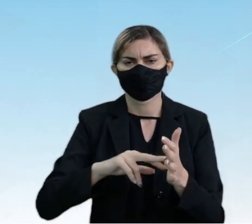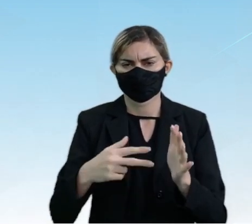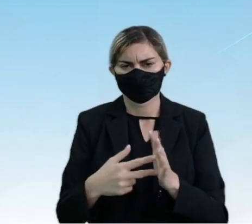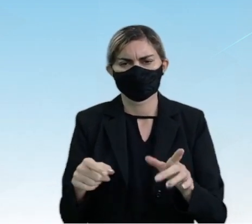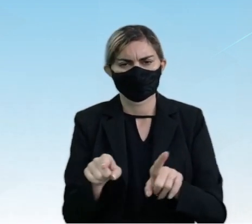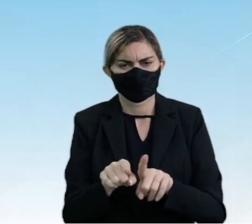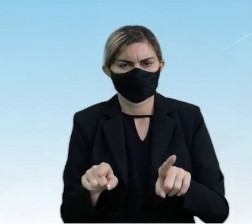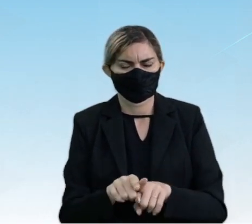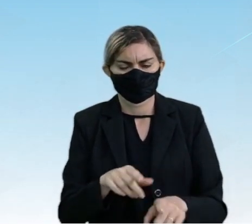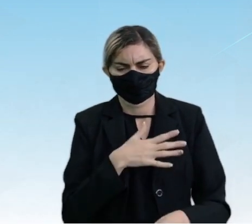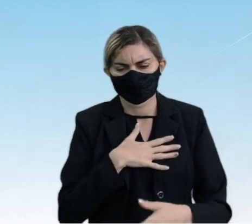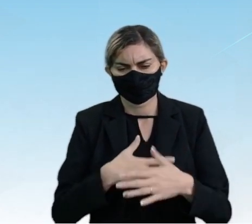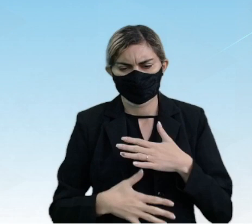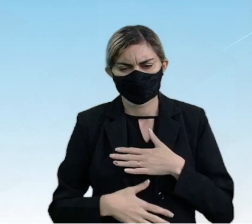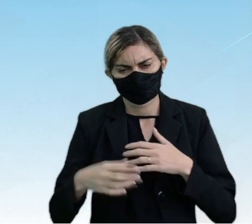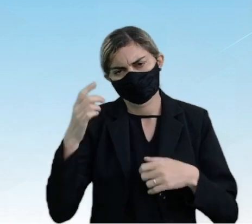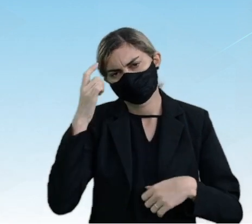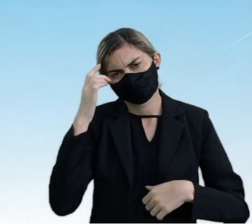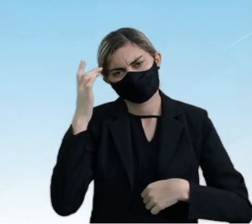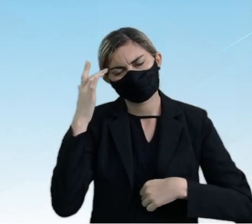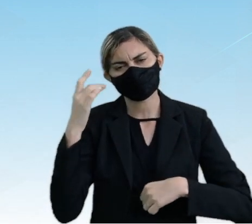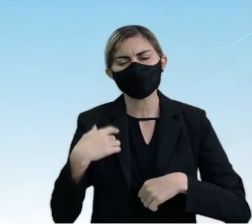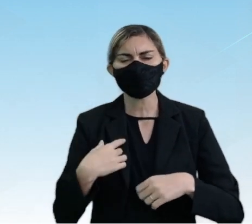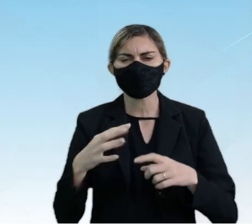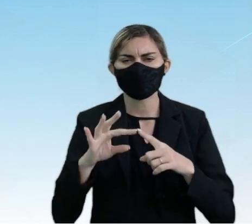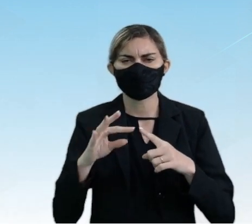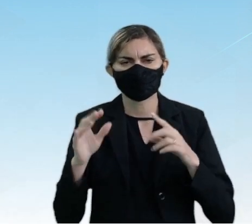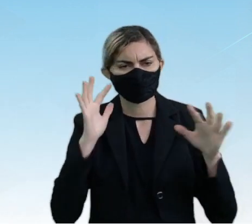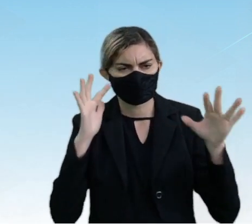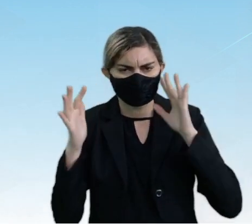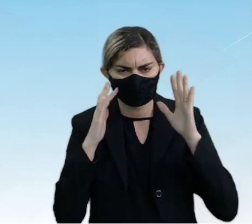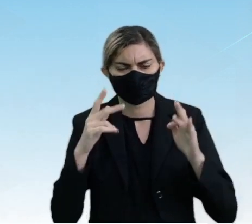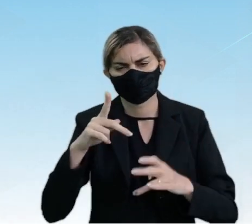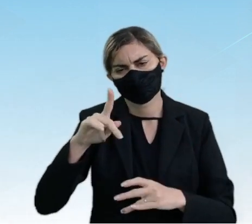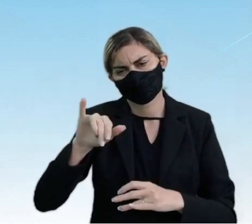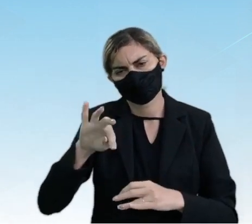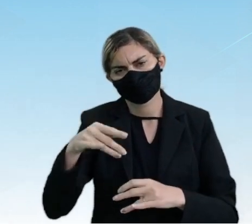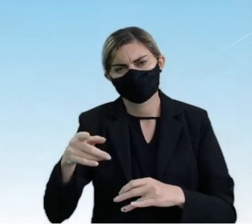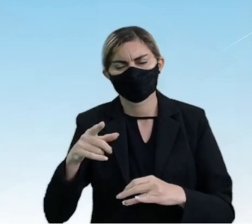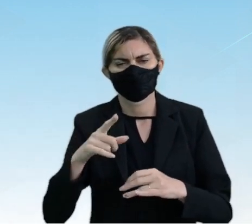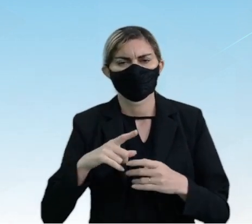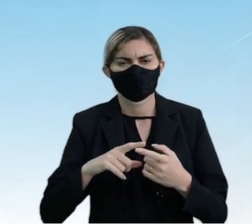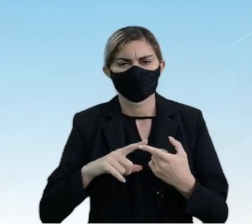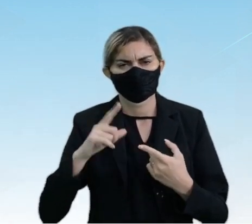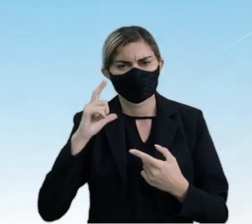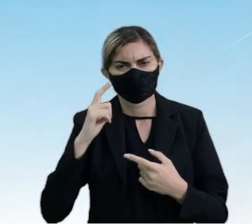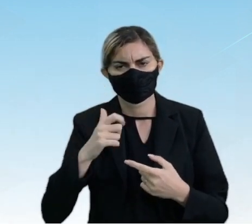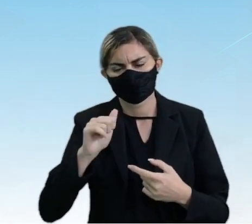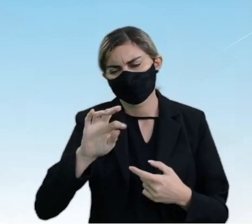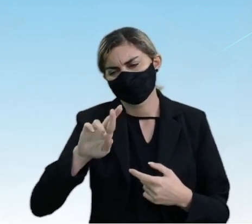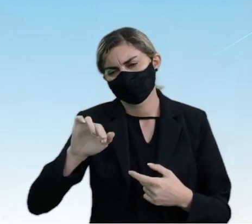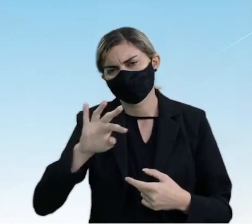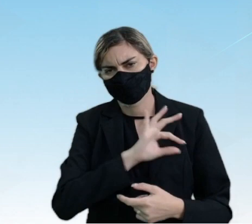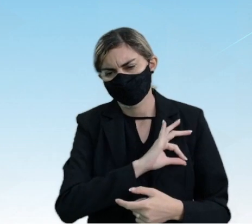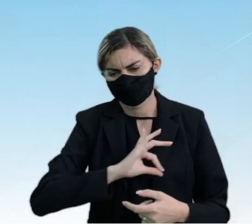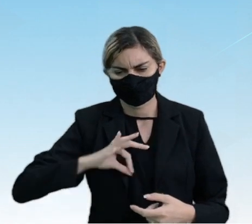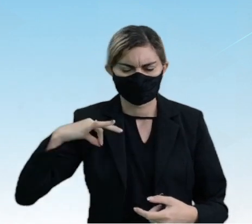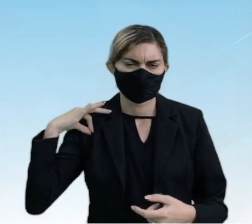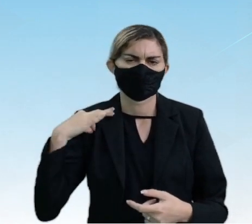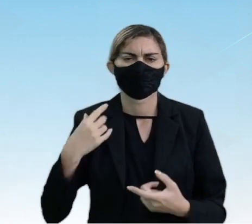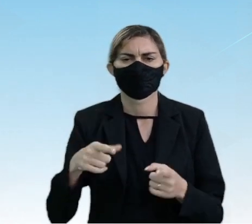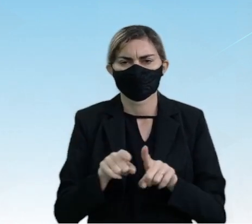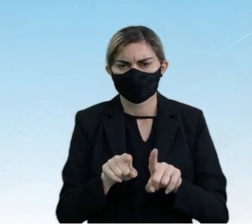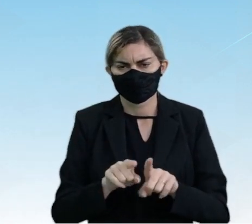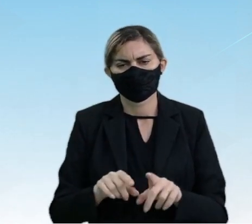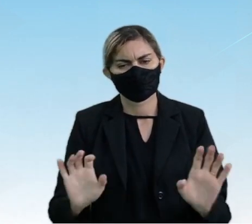também um corpo saudável, né? E a ginástica ela foi incentivada por grandes filósofos, entre eles Platão e Aristóteles, ou seja, além de estimular, além de incentivar